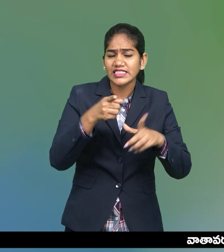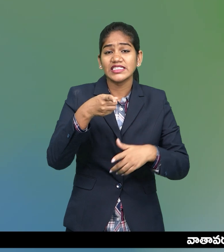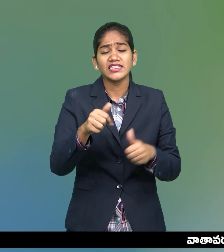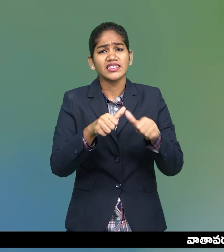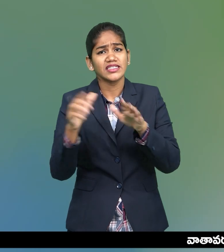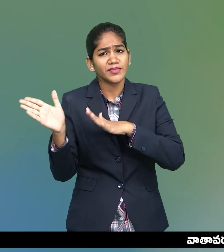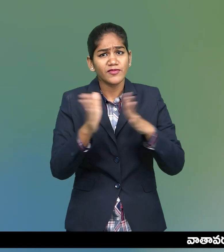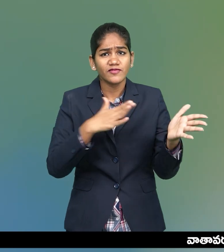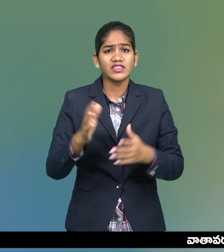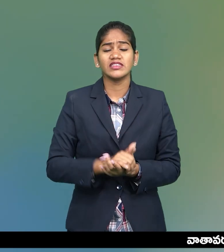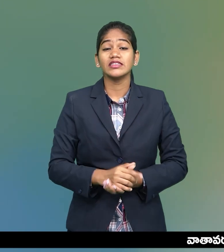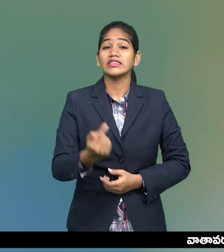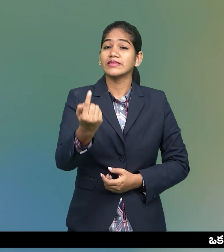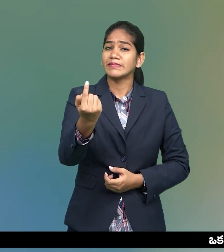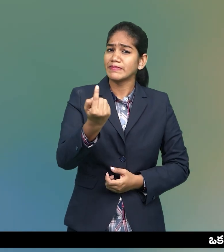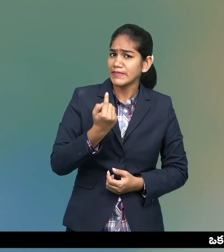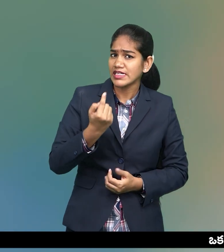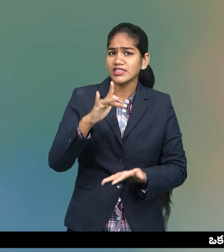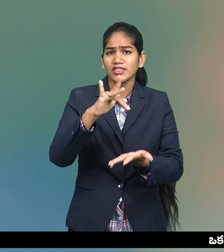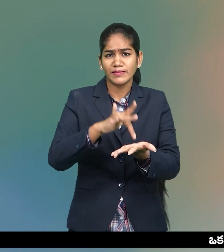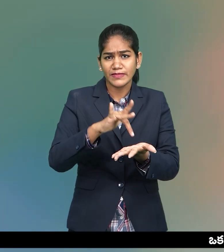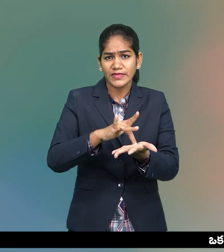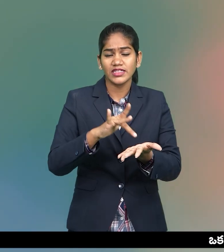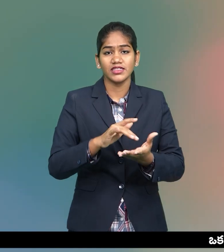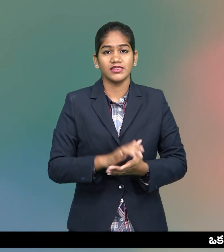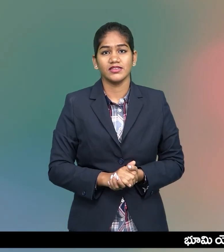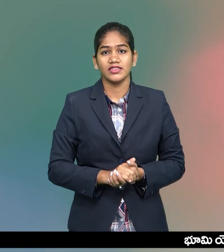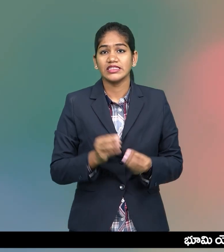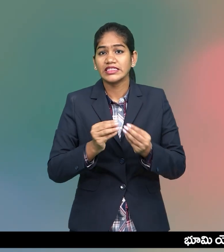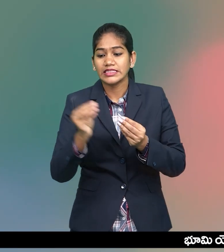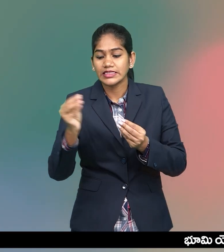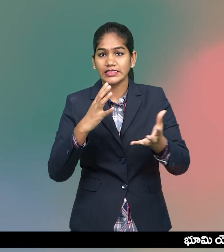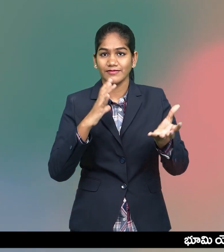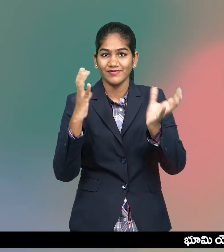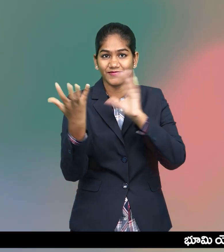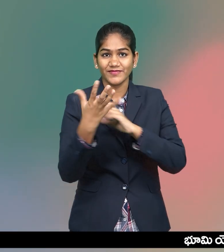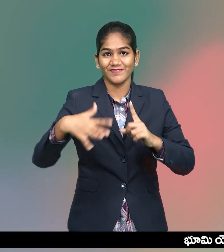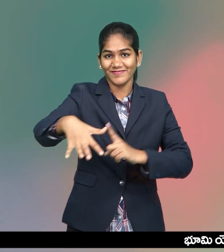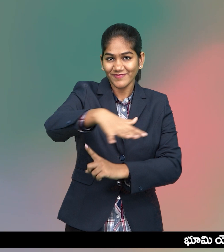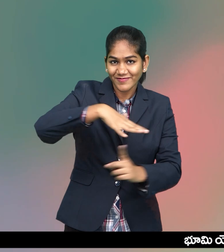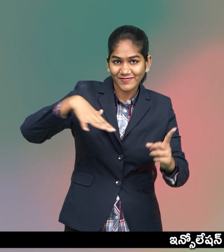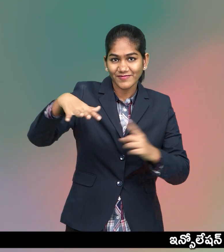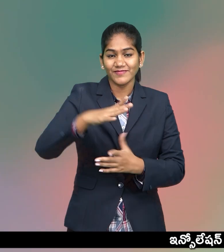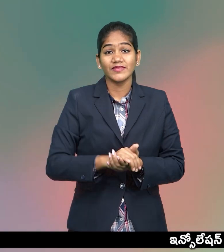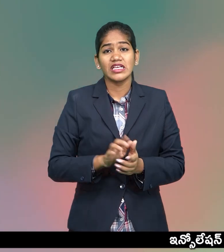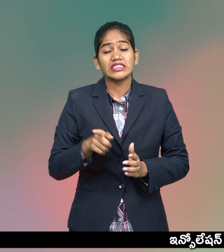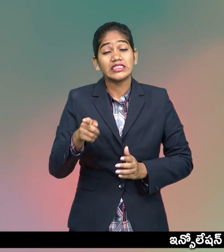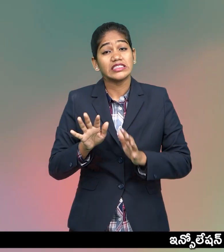ఉష్ణోగ్రత ఒక నిర్దిష్ట ప్రదేశంలో భూమి యొక్క ఉపరితలం దగ్గర ఇన్సోలేషన్ మీద